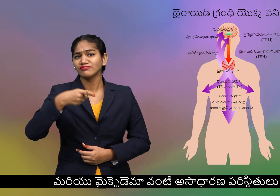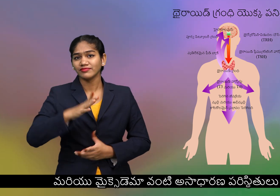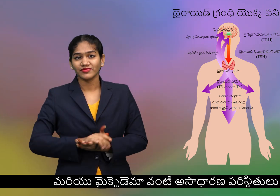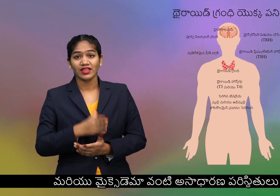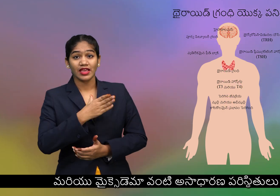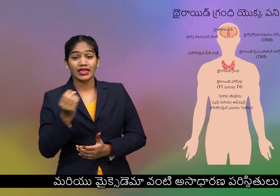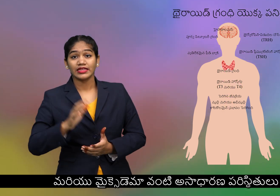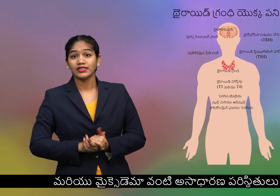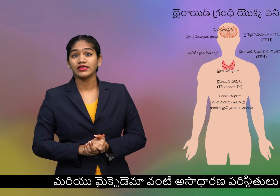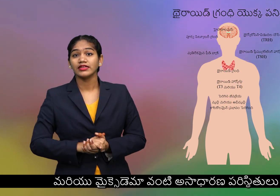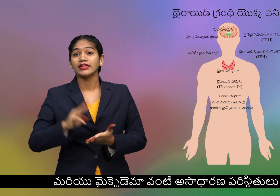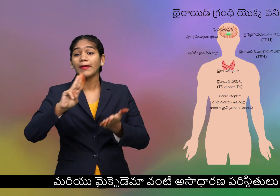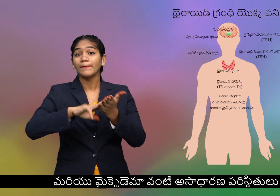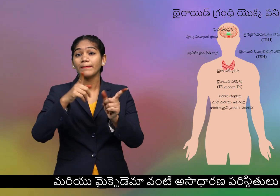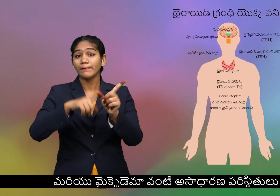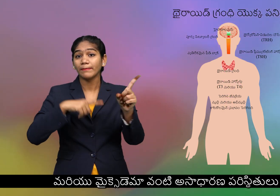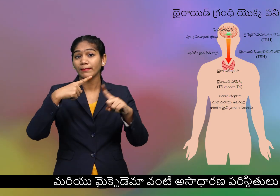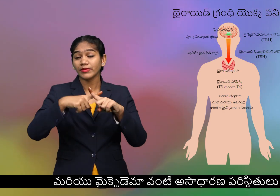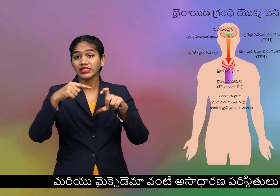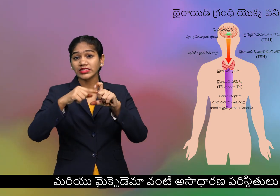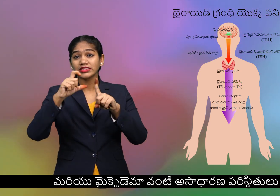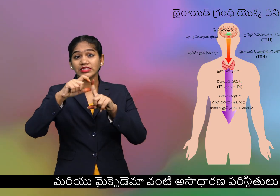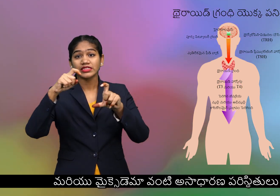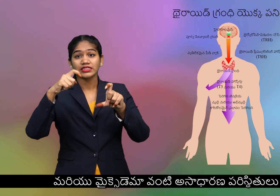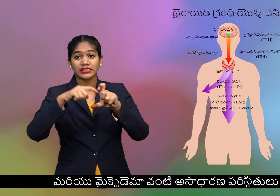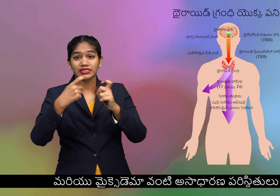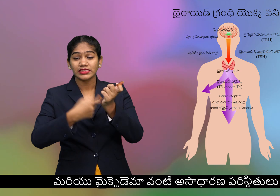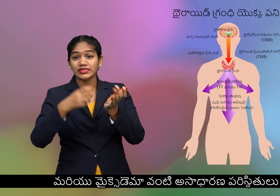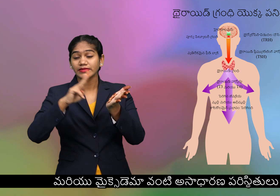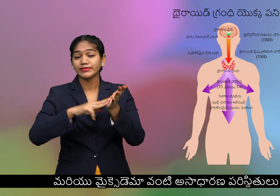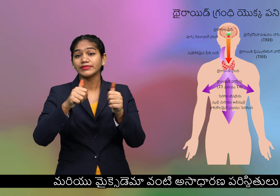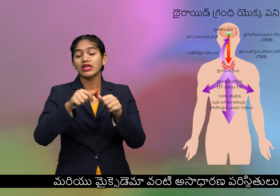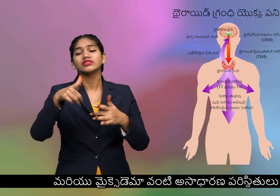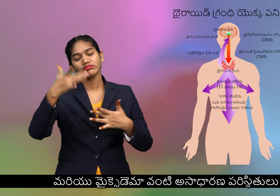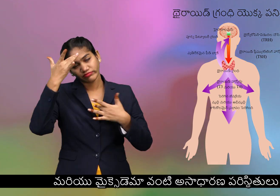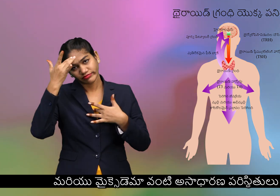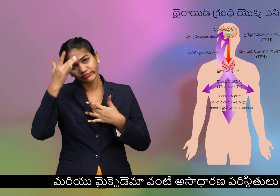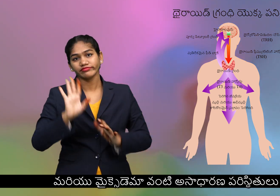మరియు మైక్సెడెమా వంటి అసాధారణ పరిస్థితులు ఏర్పడతాయి.